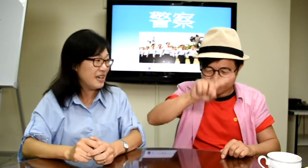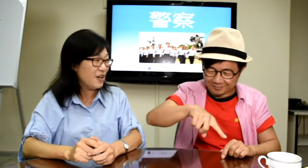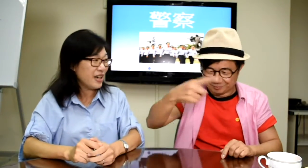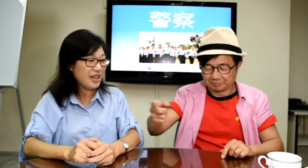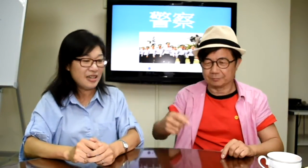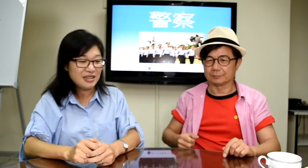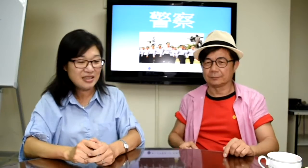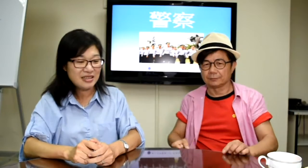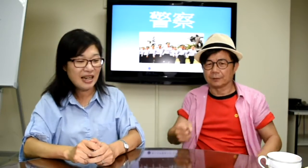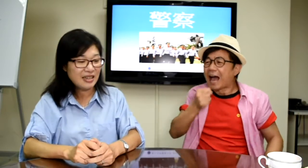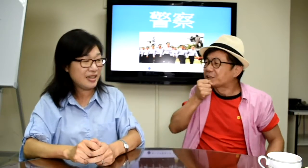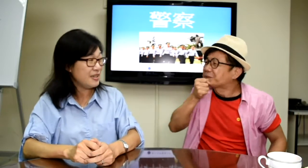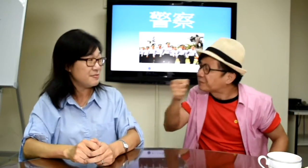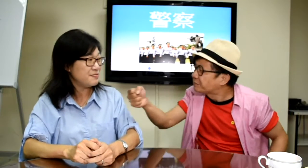，OK， 下一题。